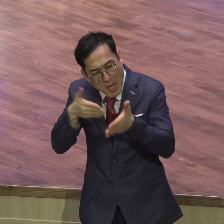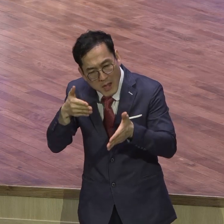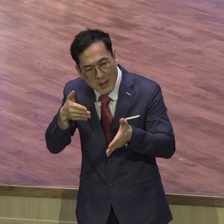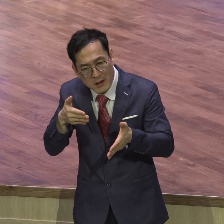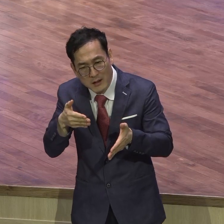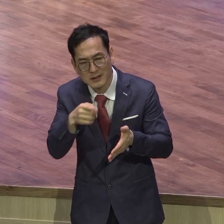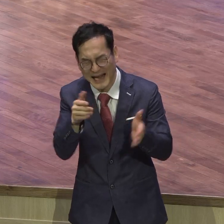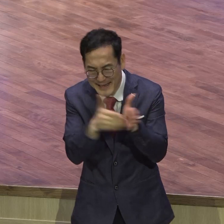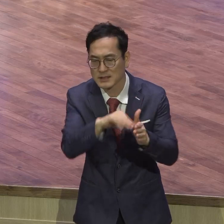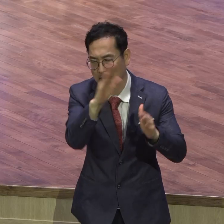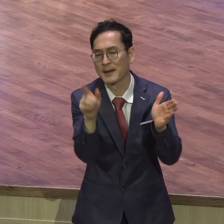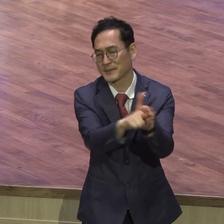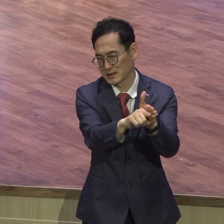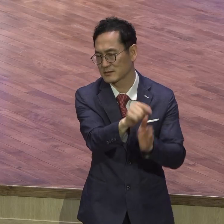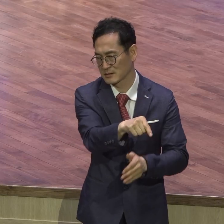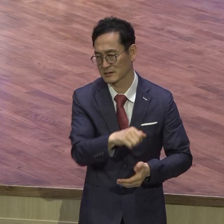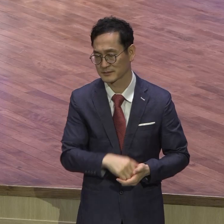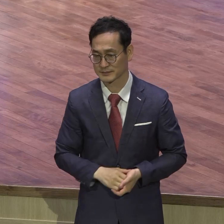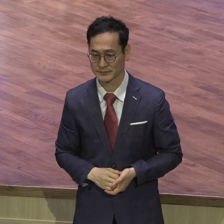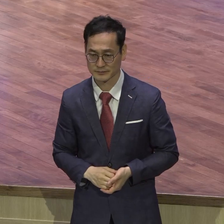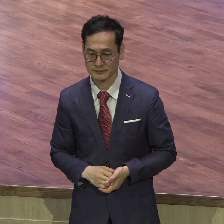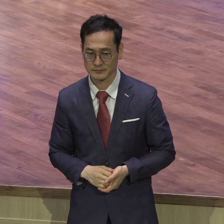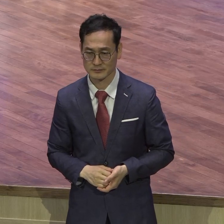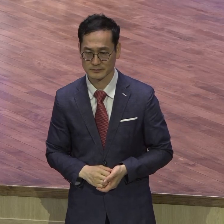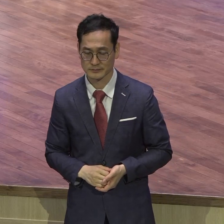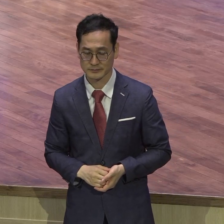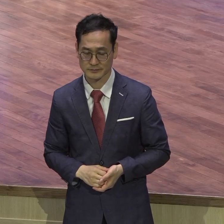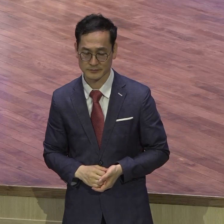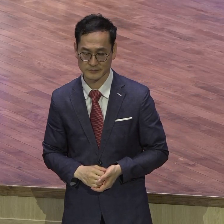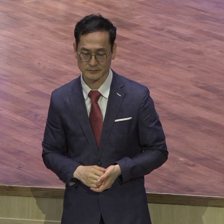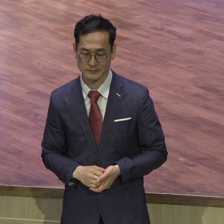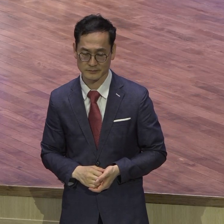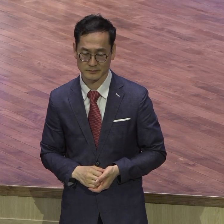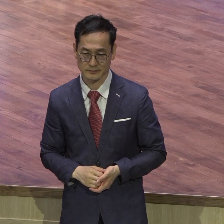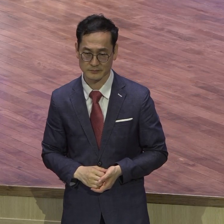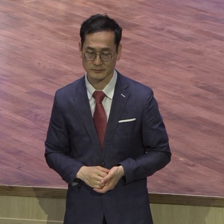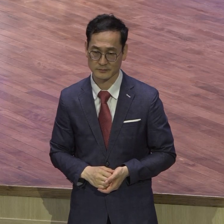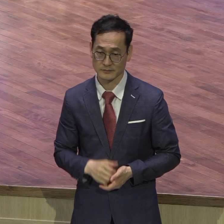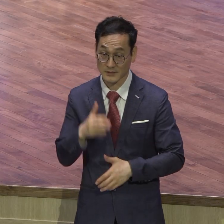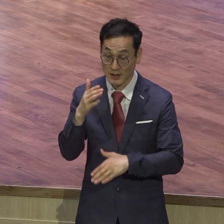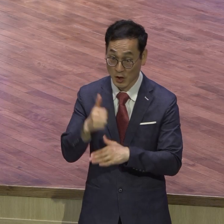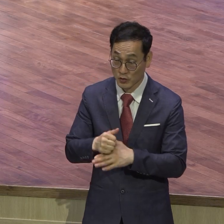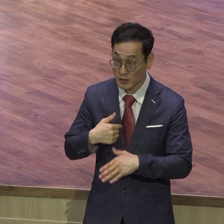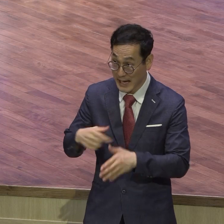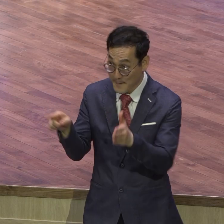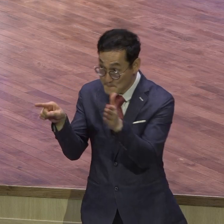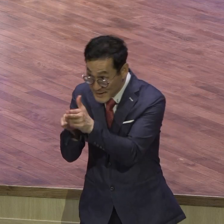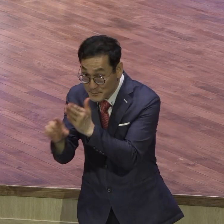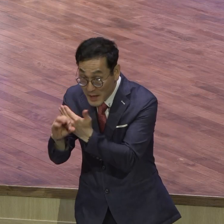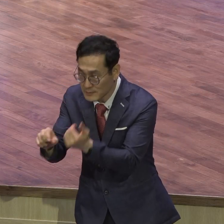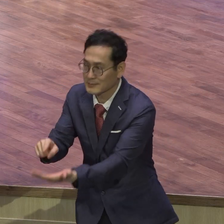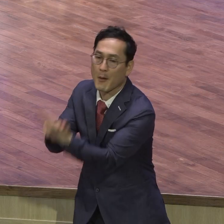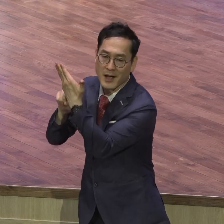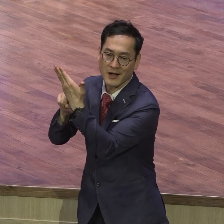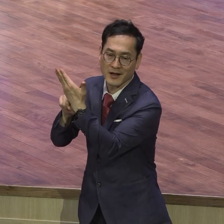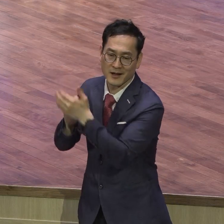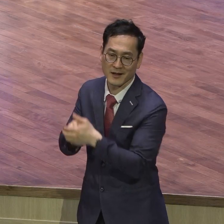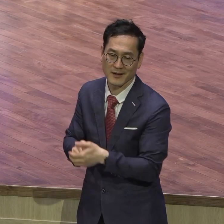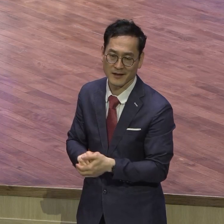이 믿음에 대한 상은 우리가 믿는 것을 보게 되는 것이다 그랬어요 그러니까